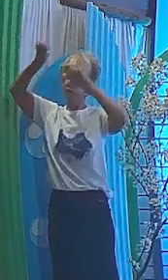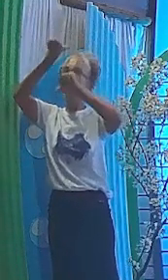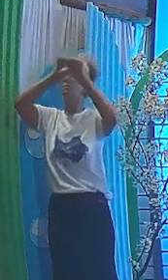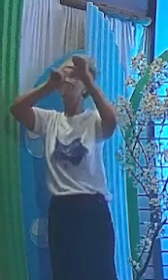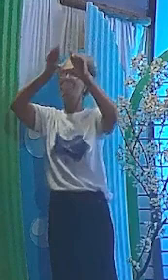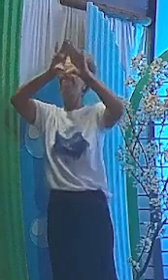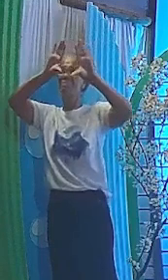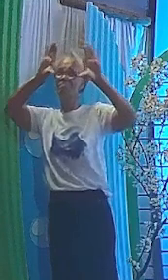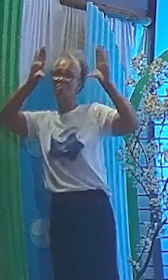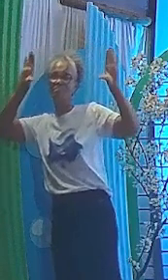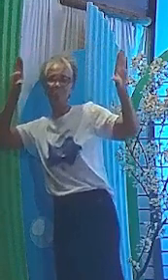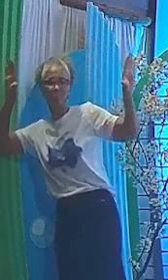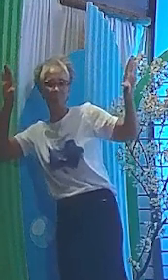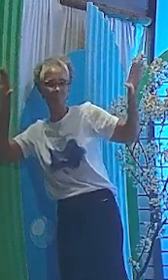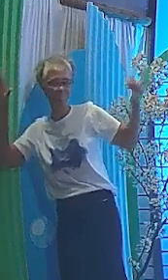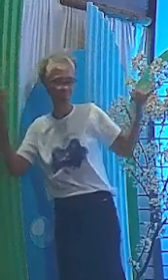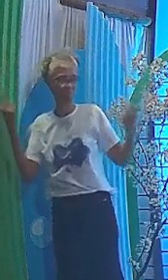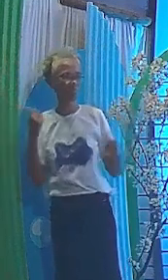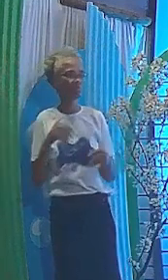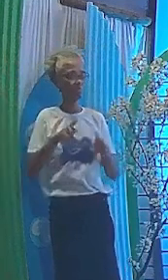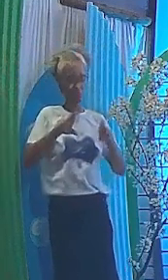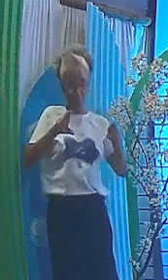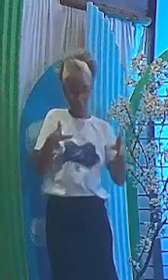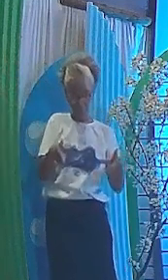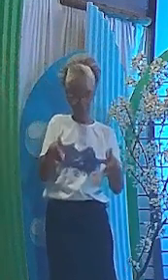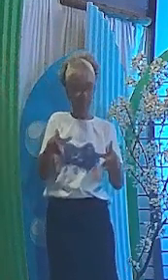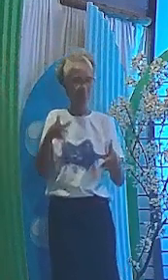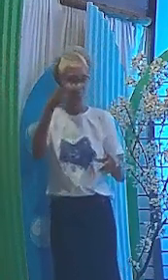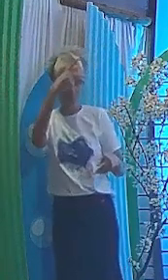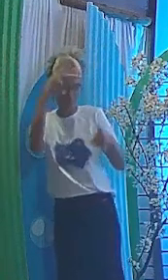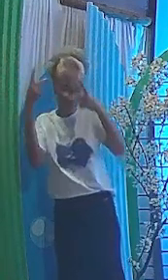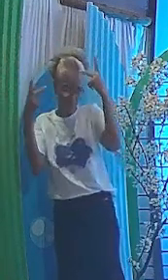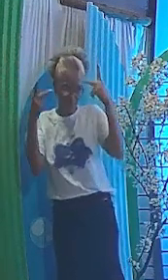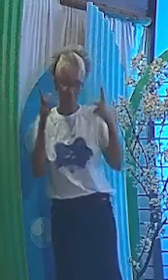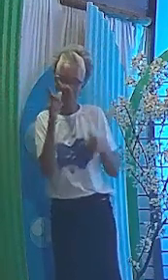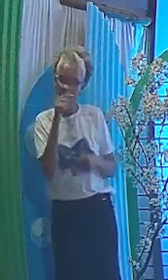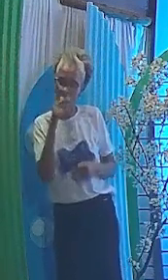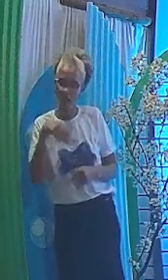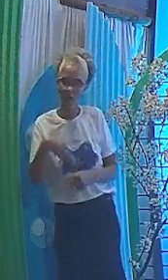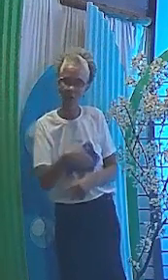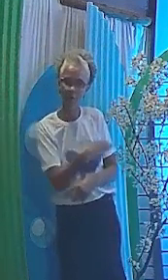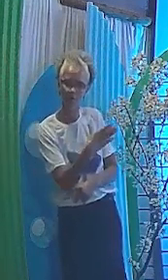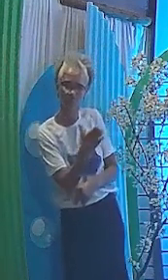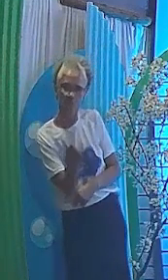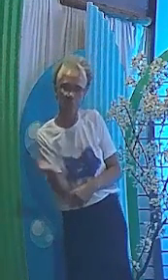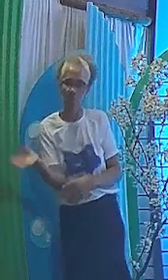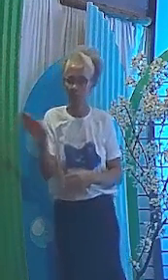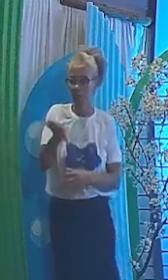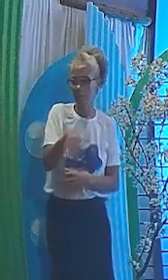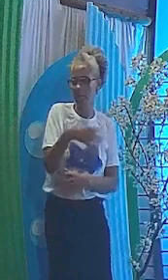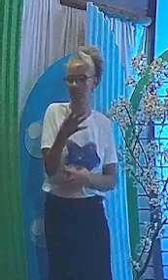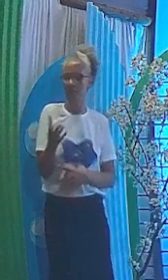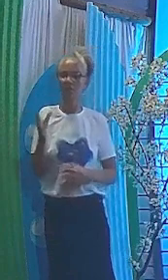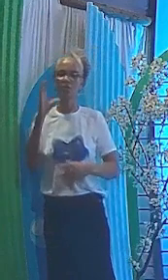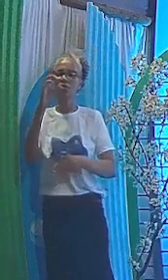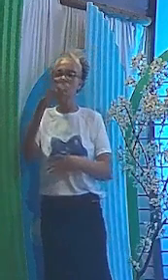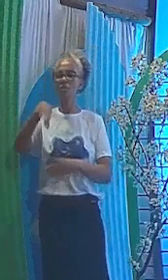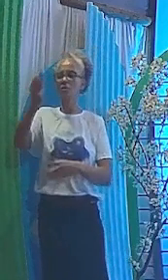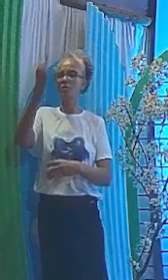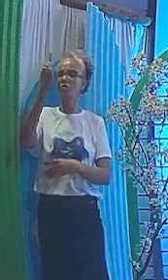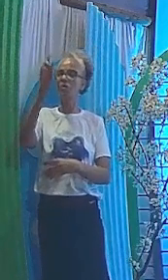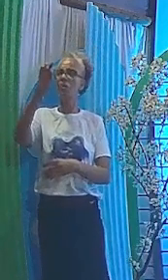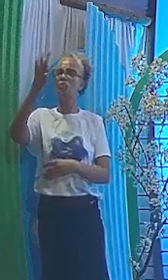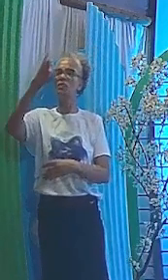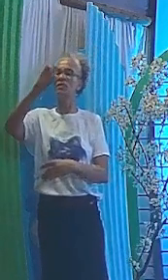cidades e às permanentes desigualdades sociais. Essas águas também estão nas canções do Dorival Caymmi, cujo